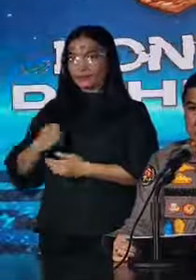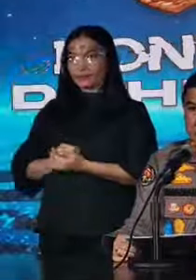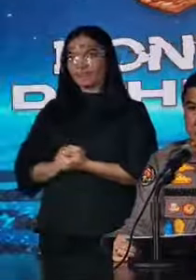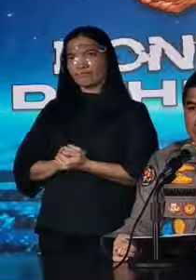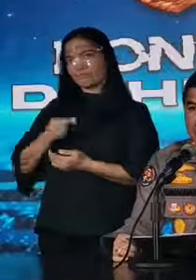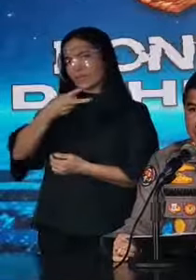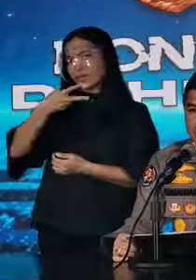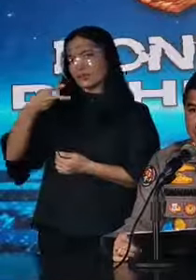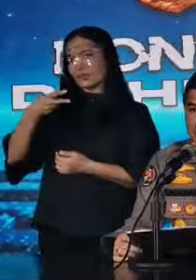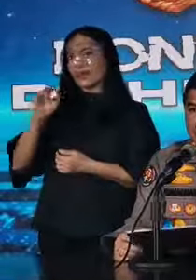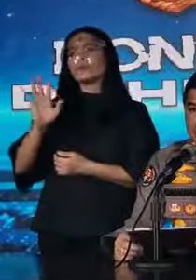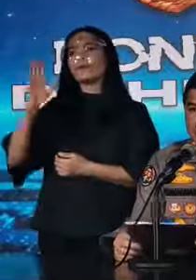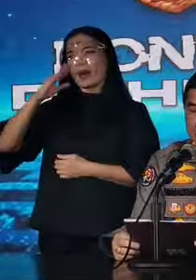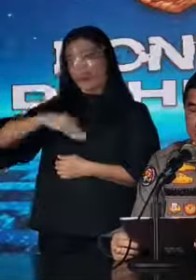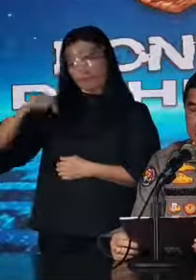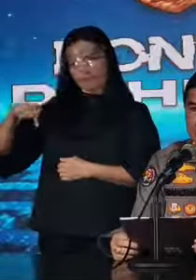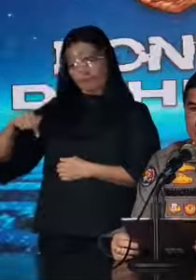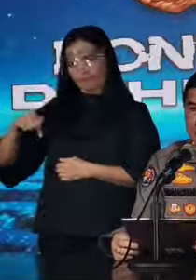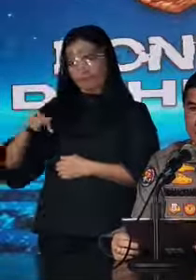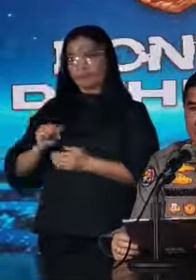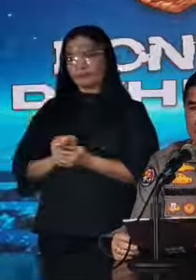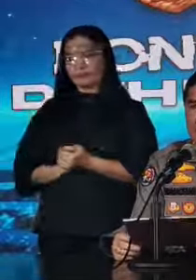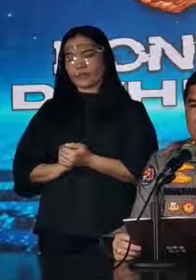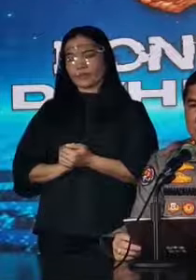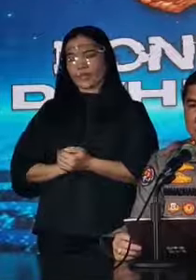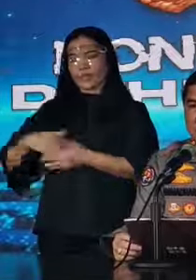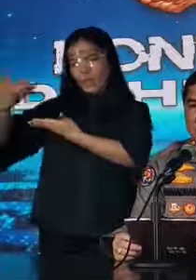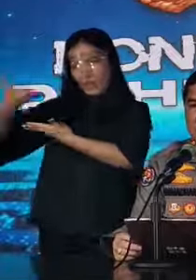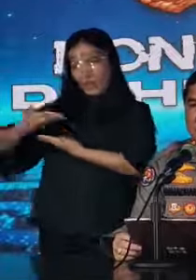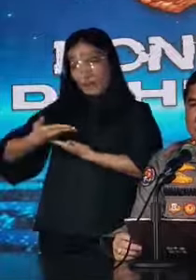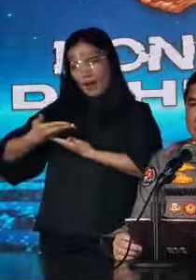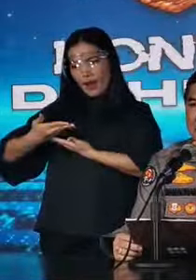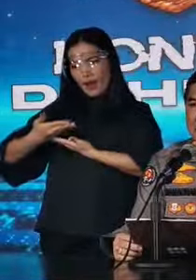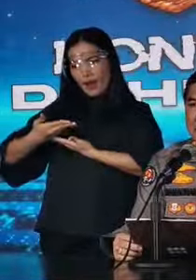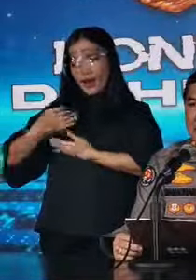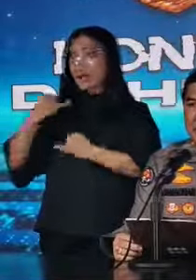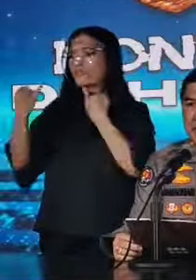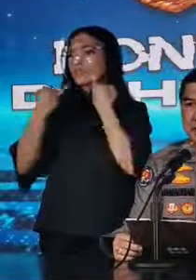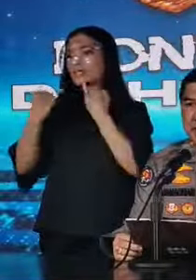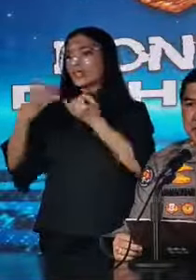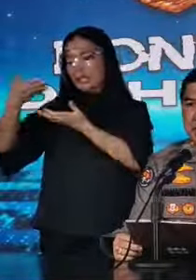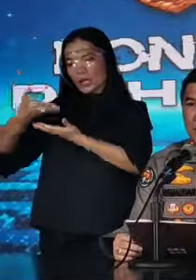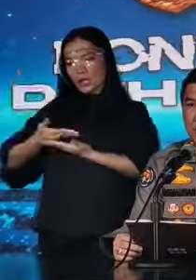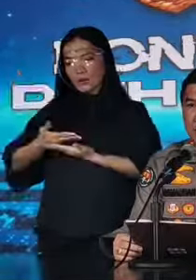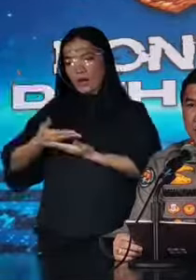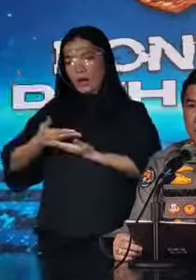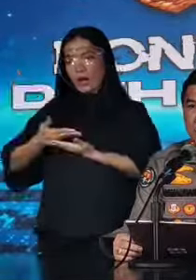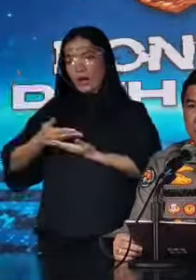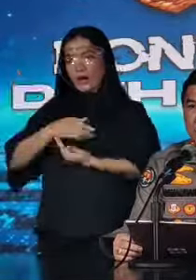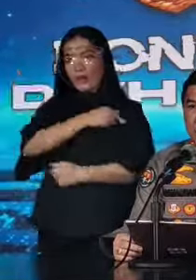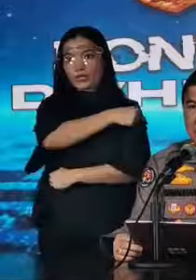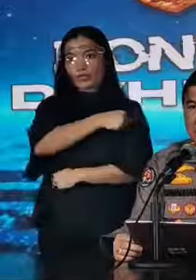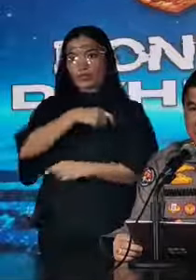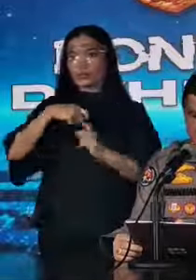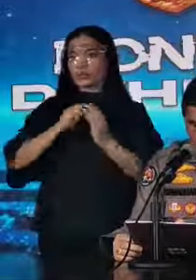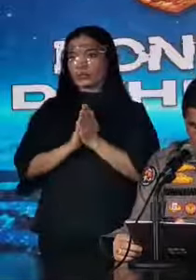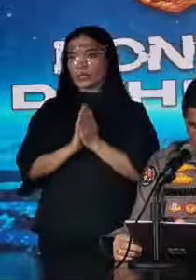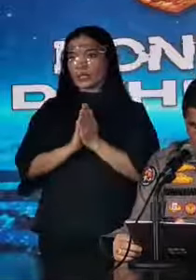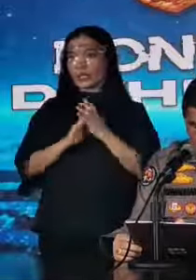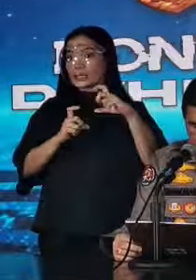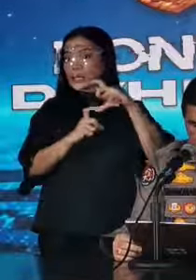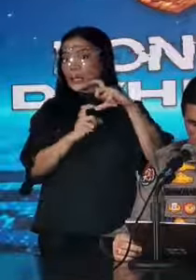berarti 5 hari, data yang dihimpun, kegiatan yang telah dilakukan oleh Satgas KUM,